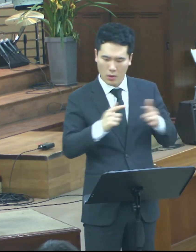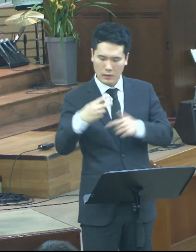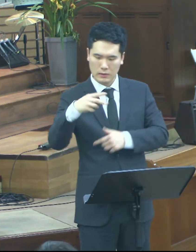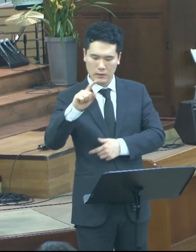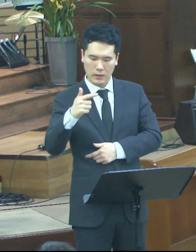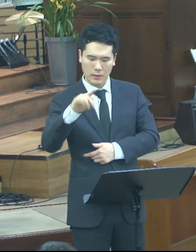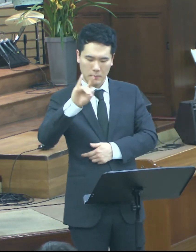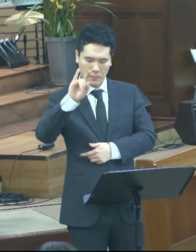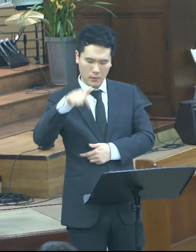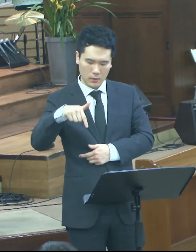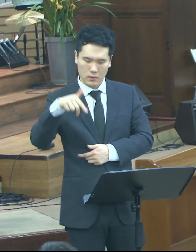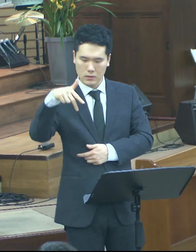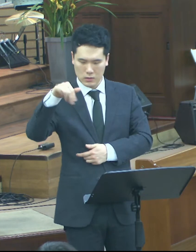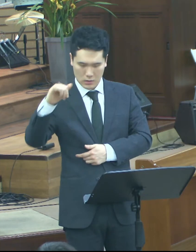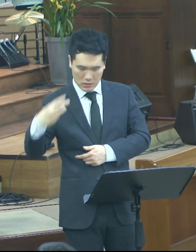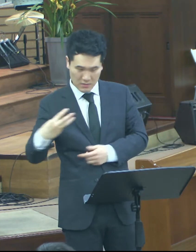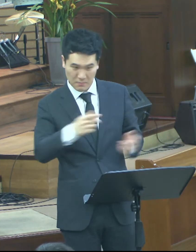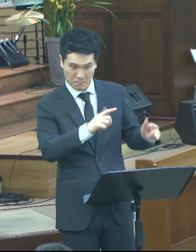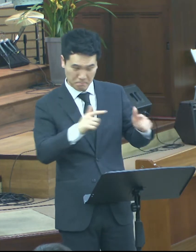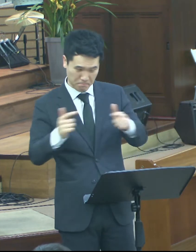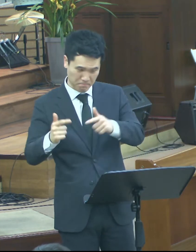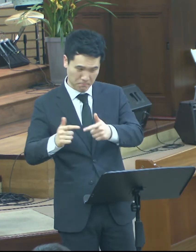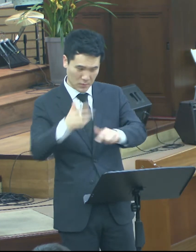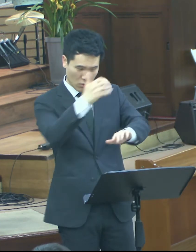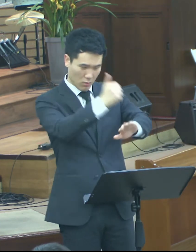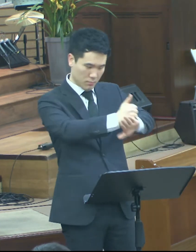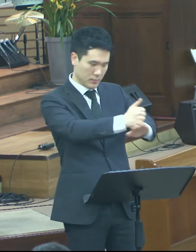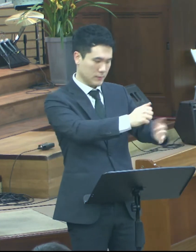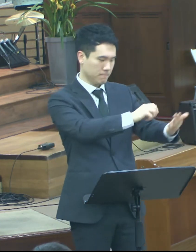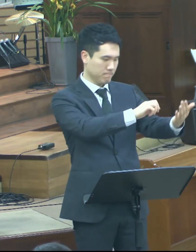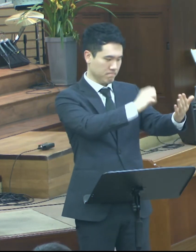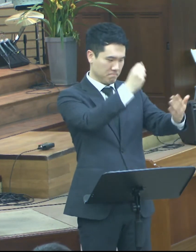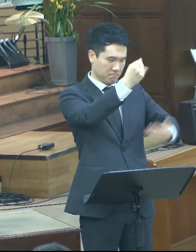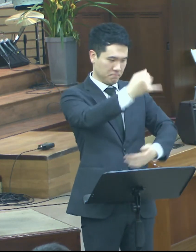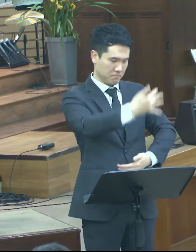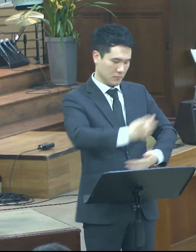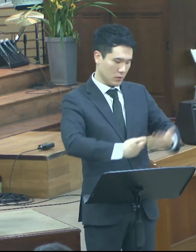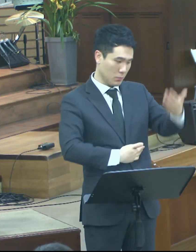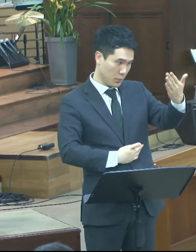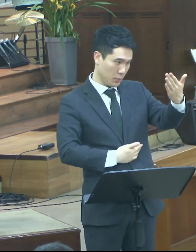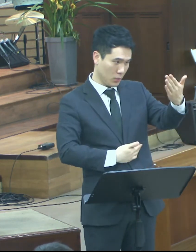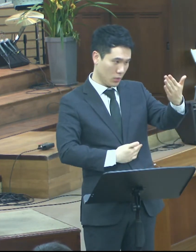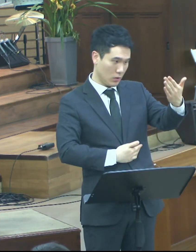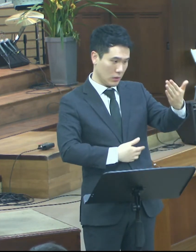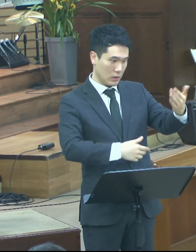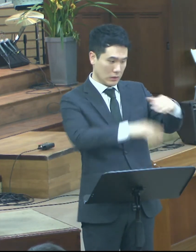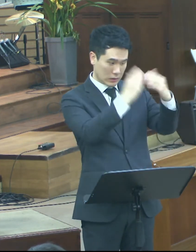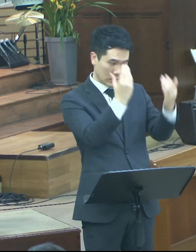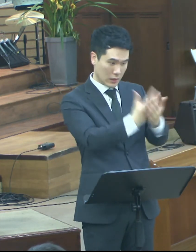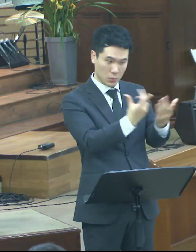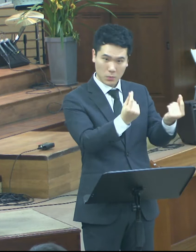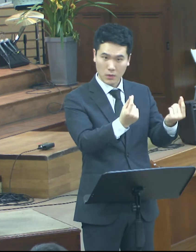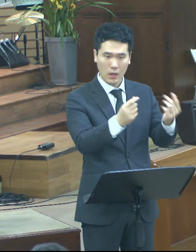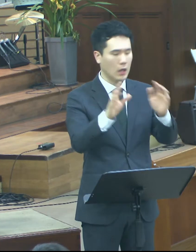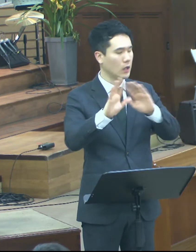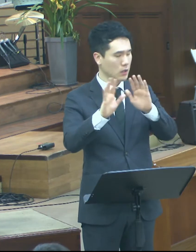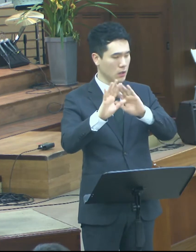같은 것까지 쫙 나와요. 그럼 이게 다 같은 거예요? 수치가 다 안 좋으네요. 그러면요,